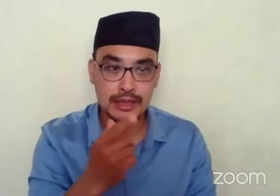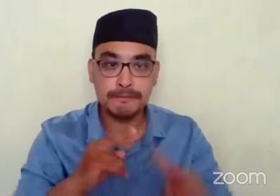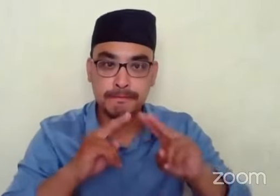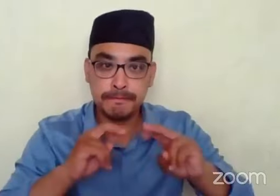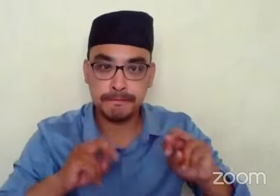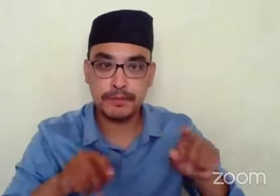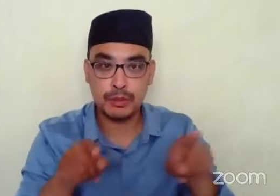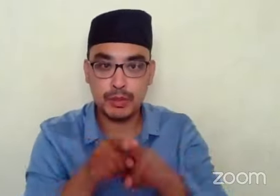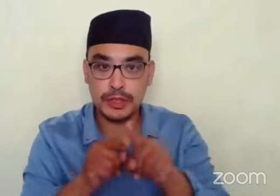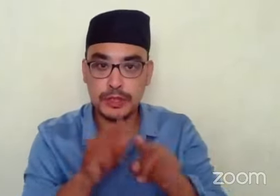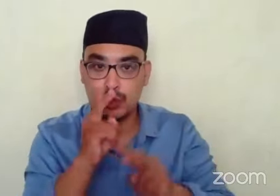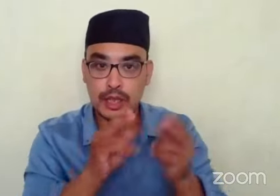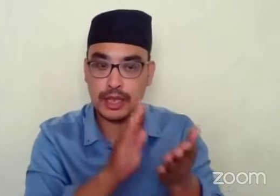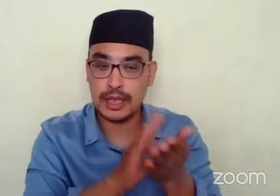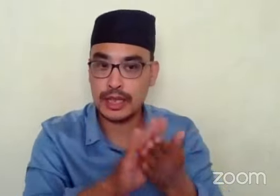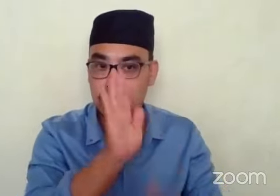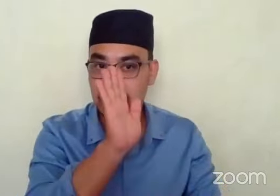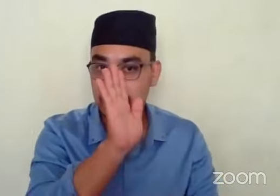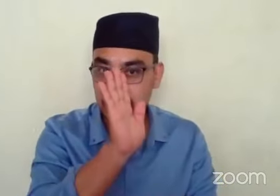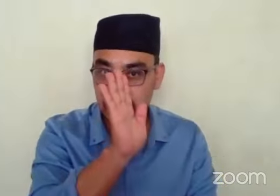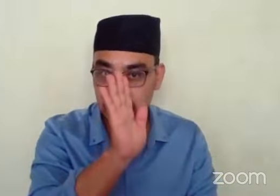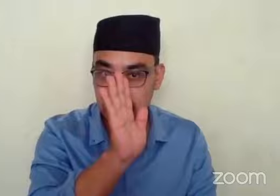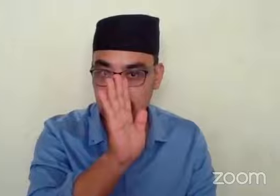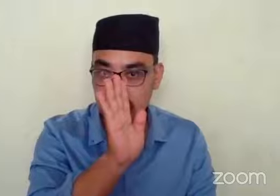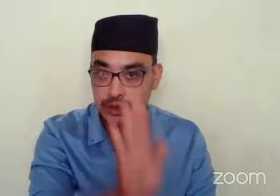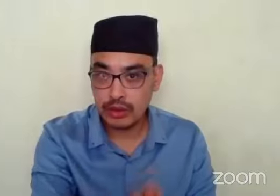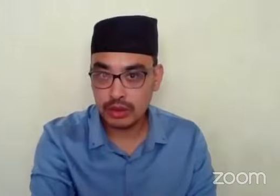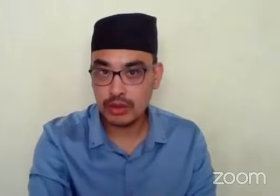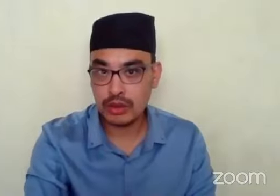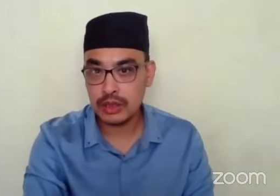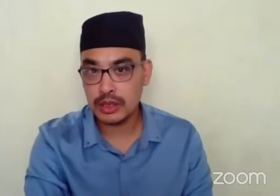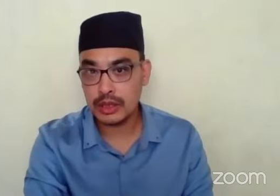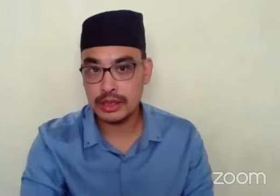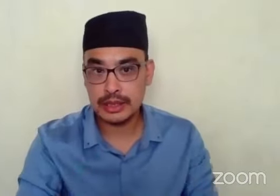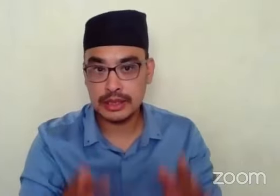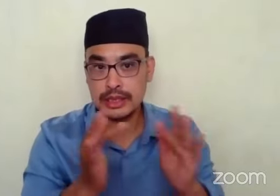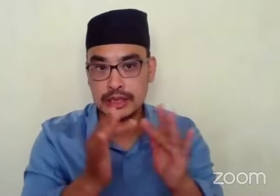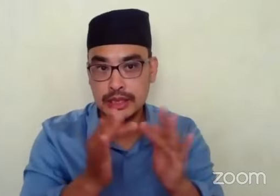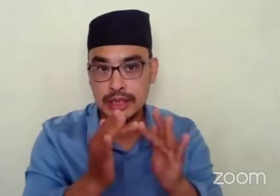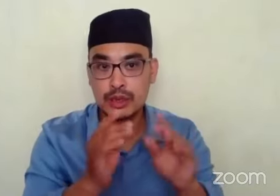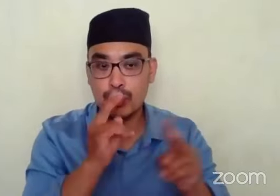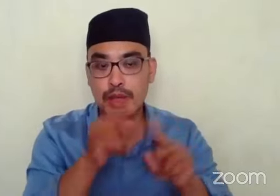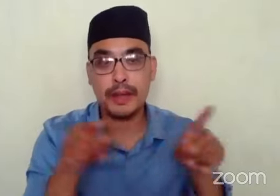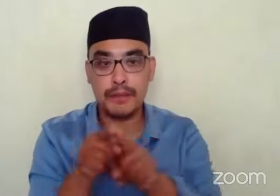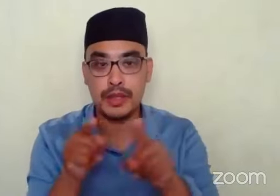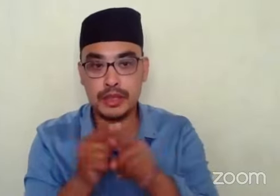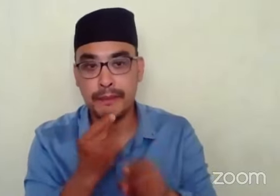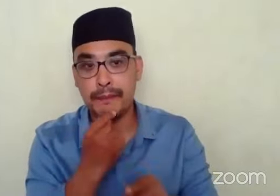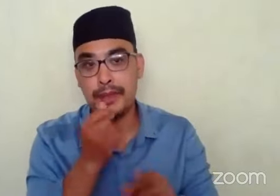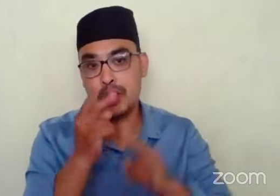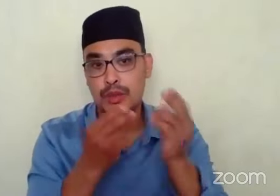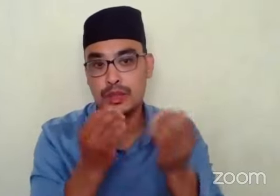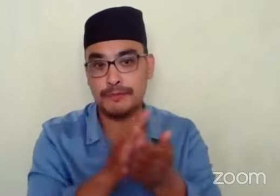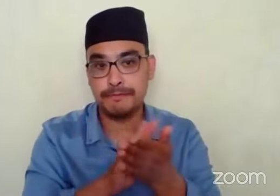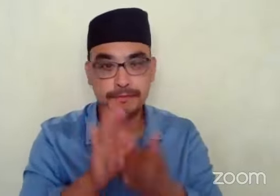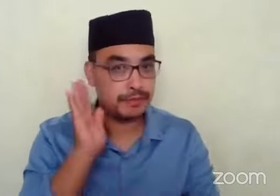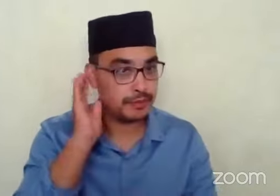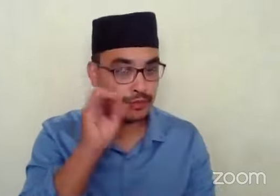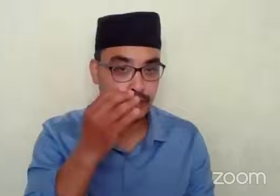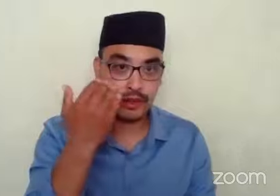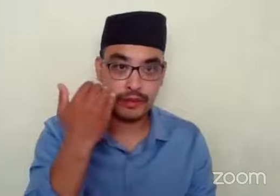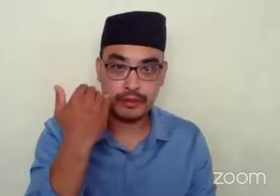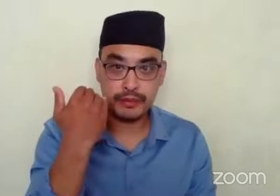थियो र इन्टरभ्यू इन्टरनेटको कुरालाई पनि एकदम मजाले उहाँले एड गर्नुभएको थियो जुन